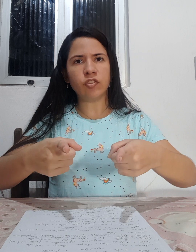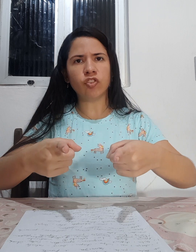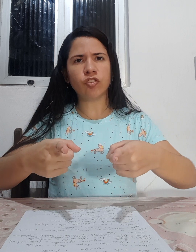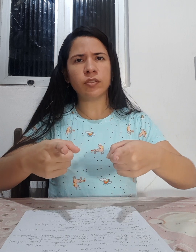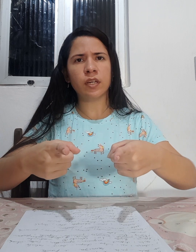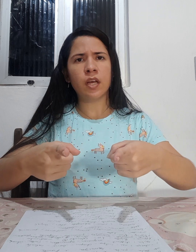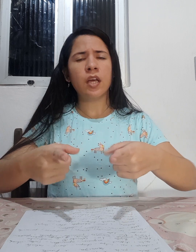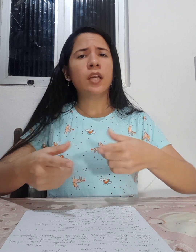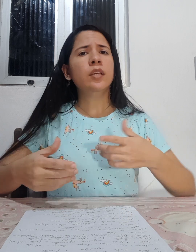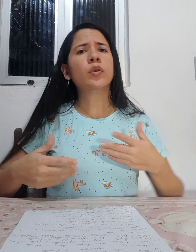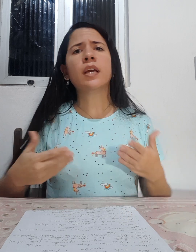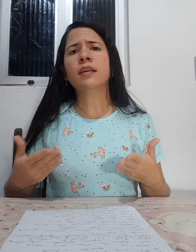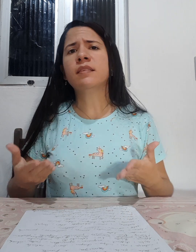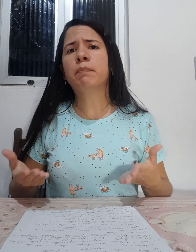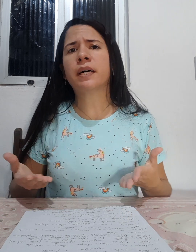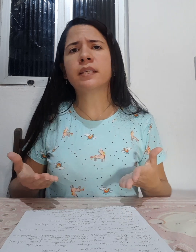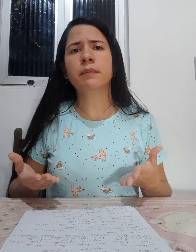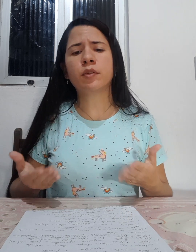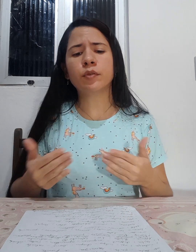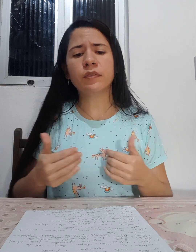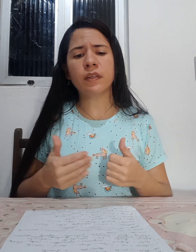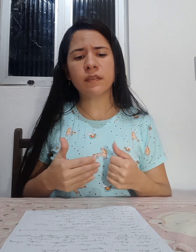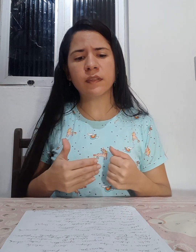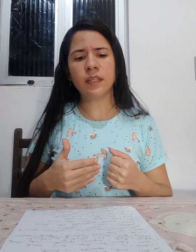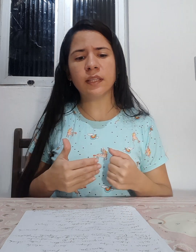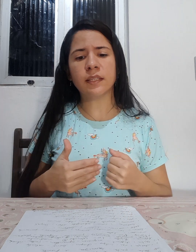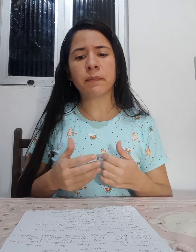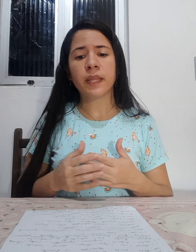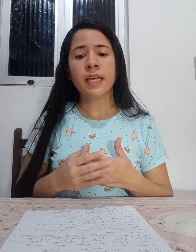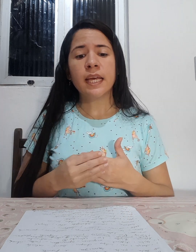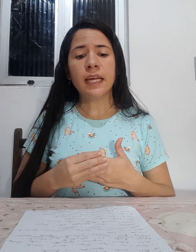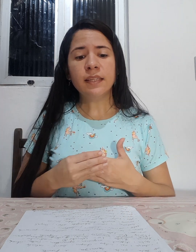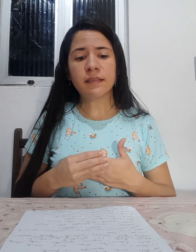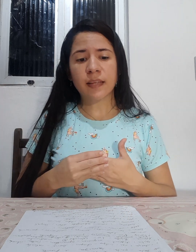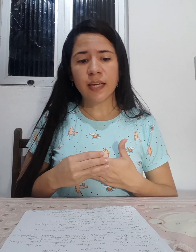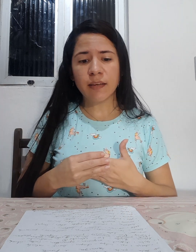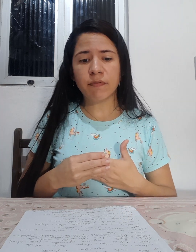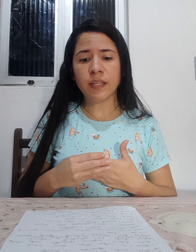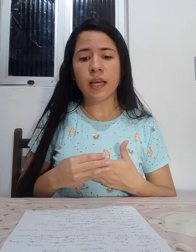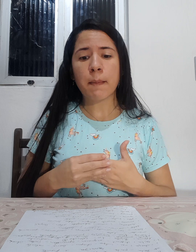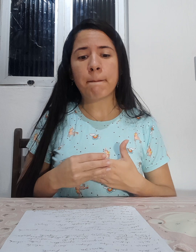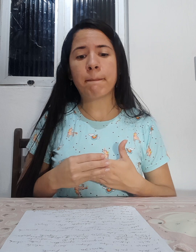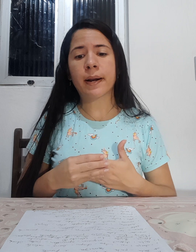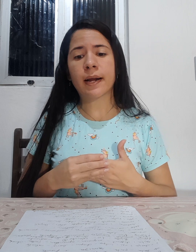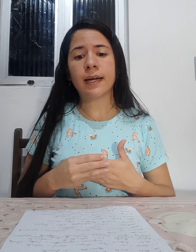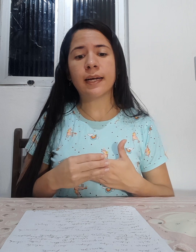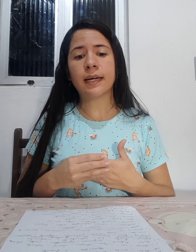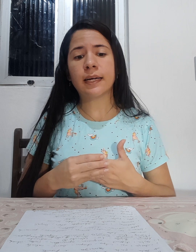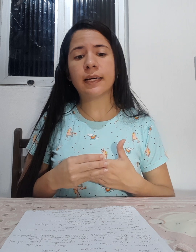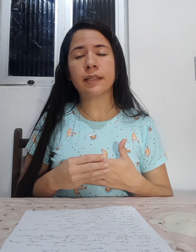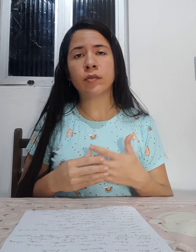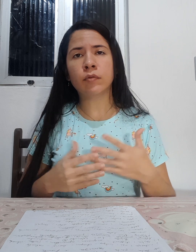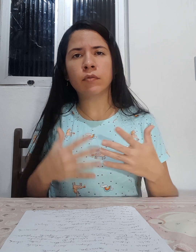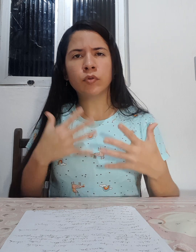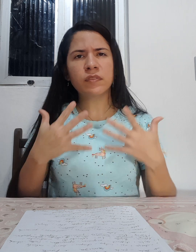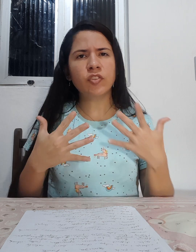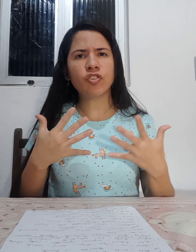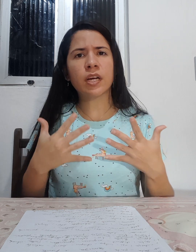frente. E o que esse parâmetro nos ensina? Ele serve para nos